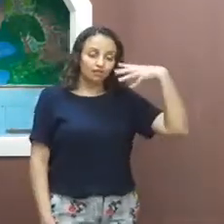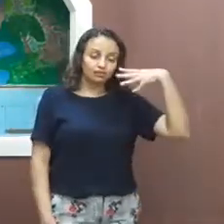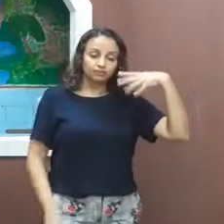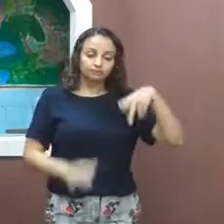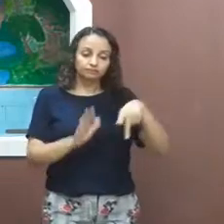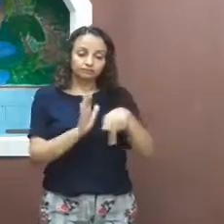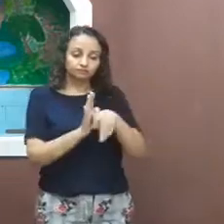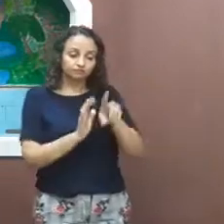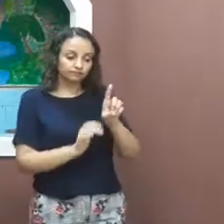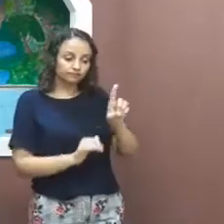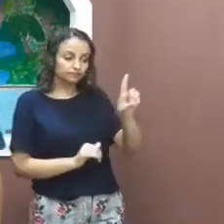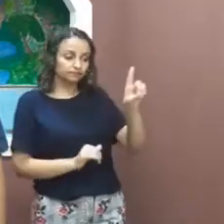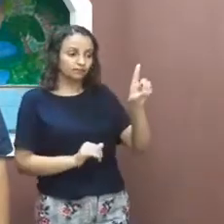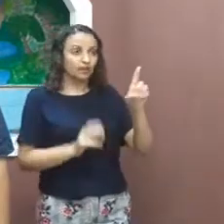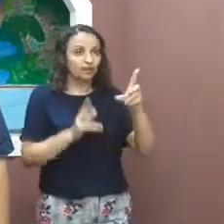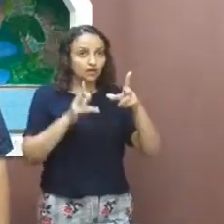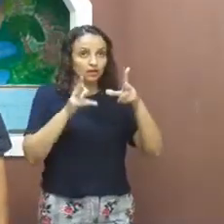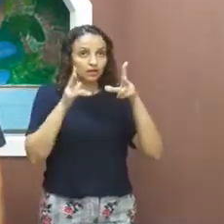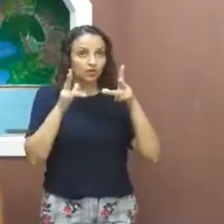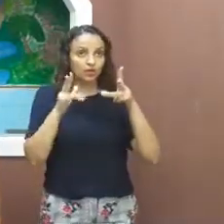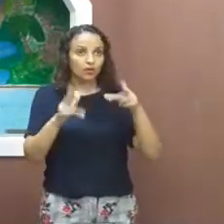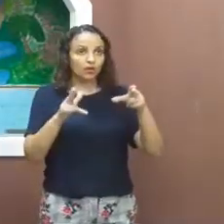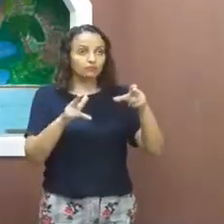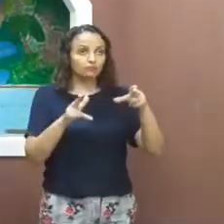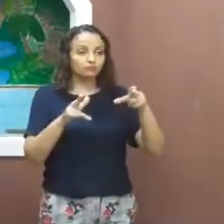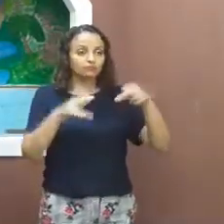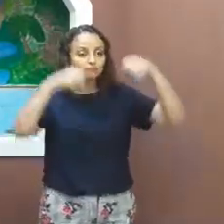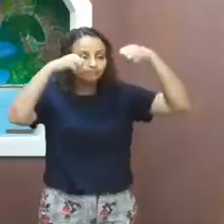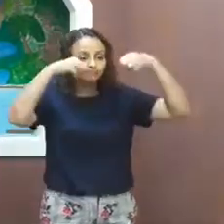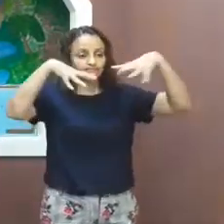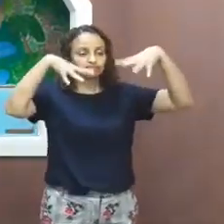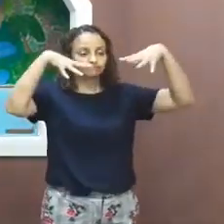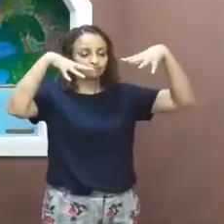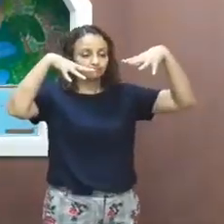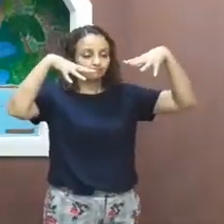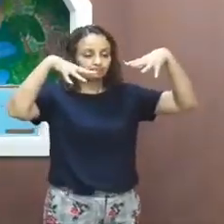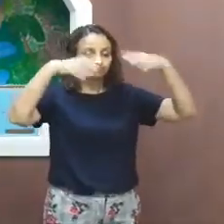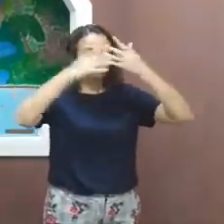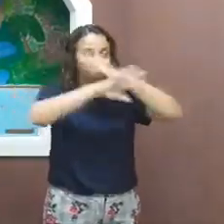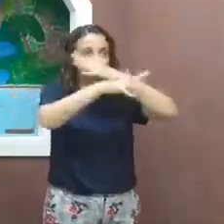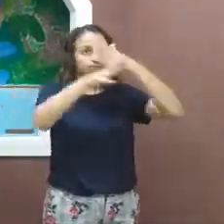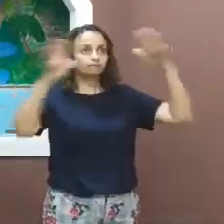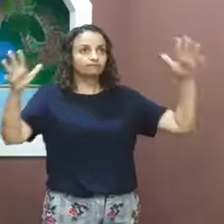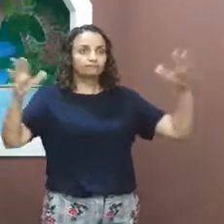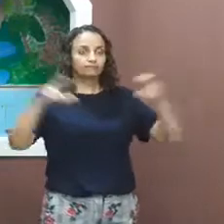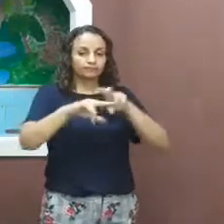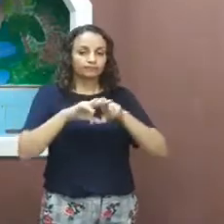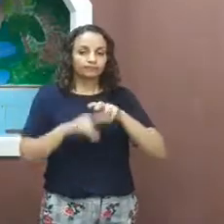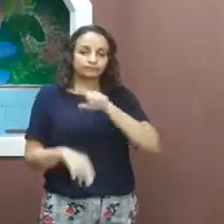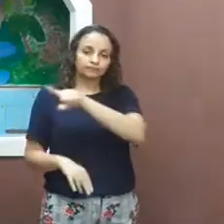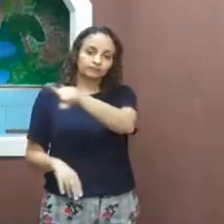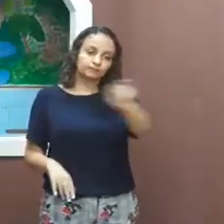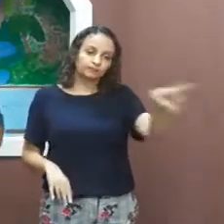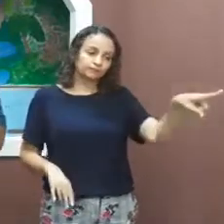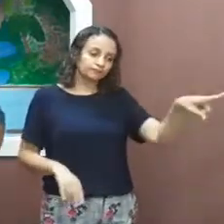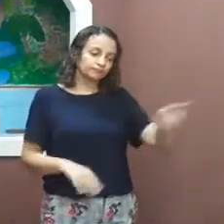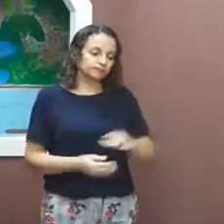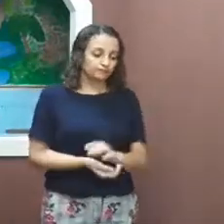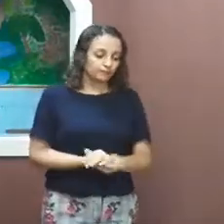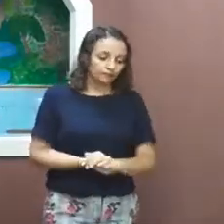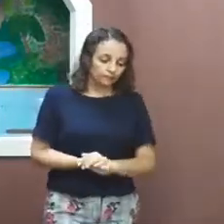como quando a luz de uma candeia brilha para você. Amém, meus queridos? Meus irmãos, queremos falar